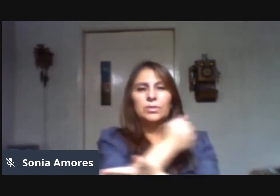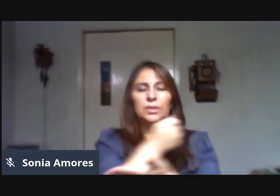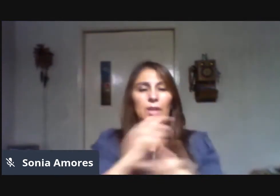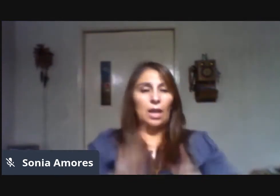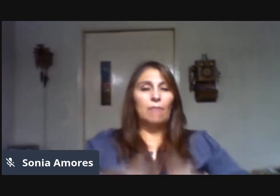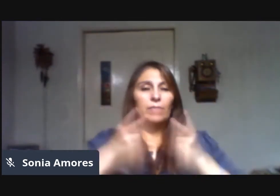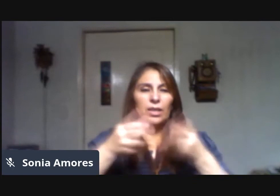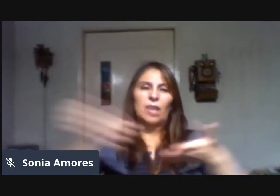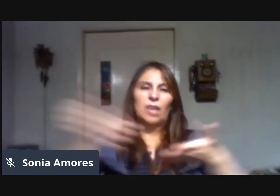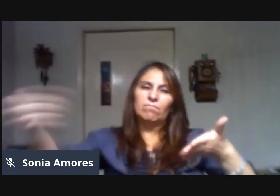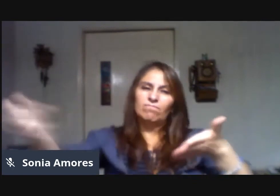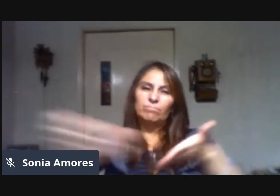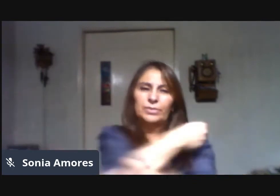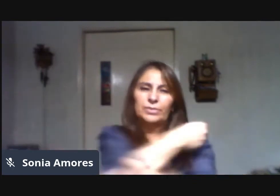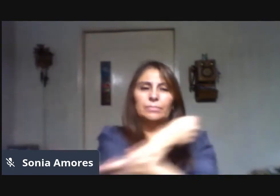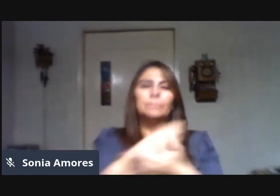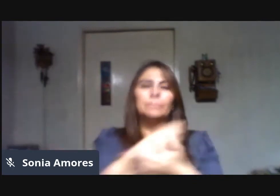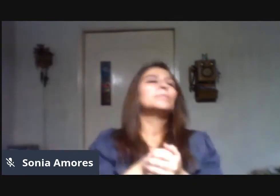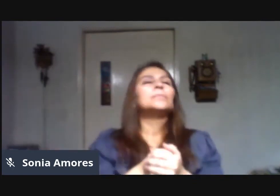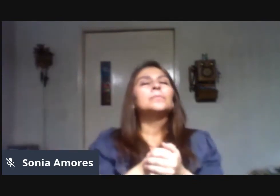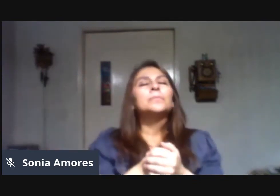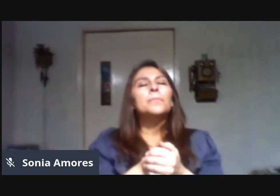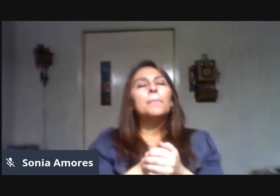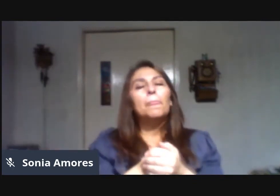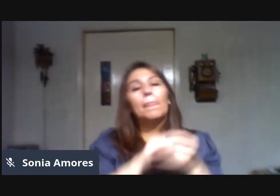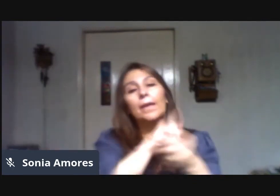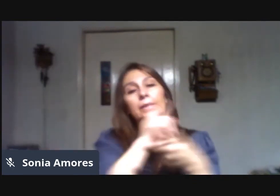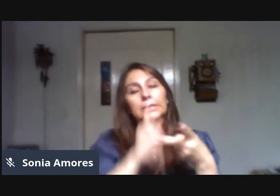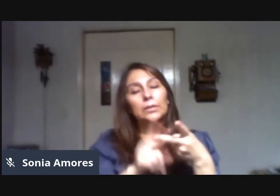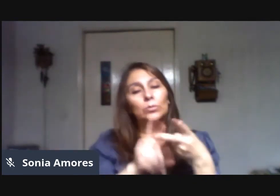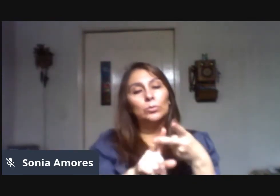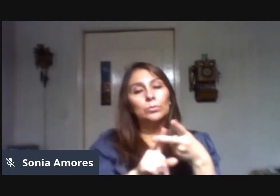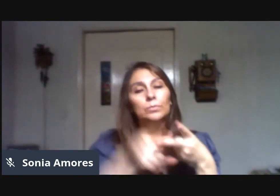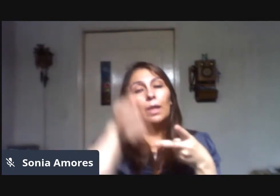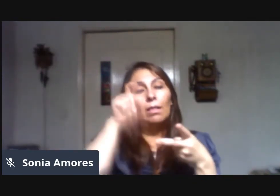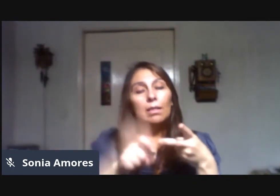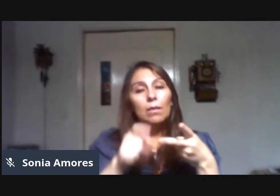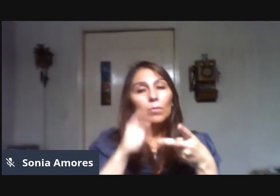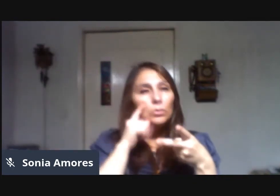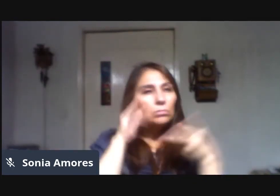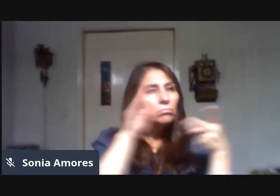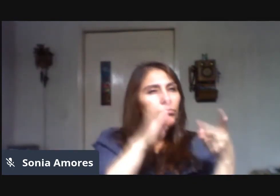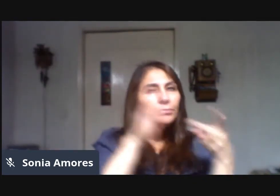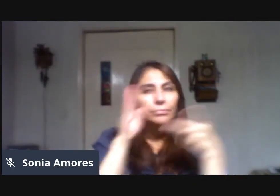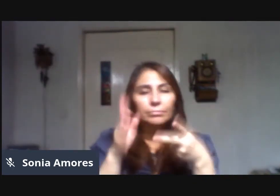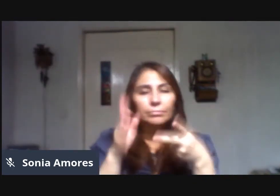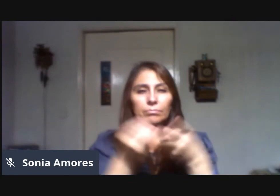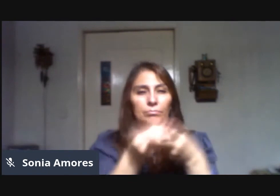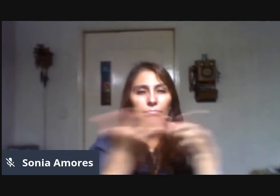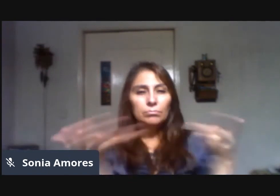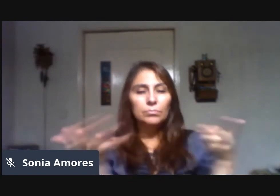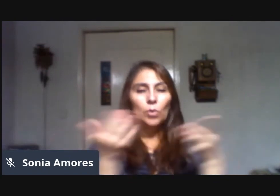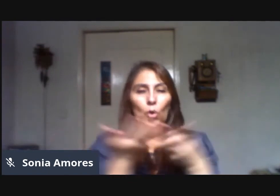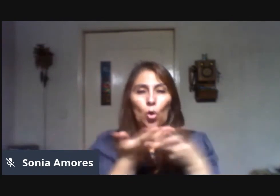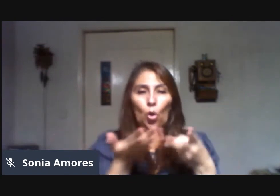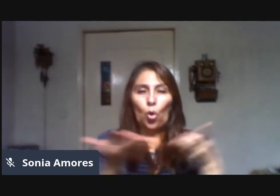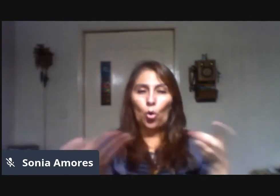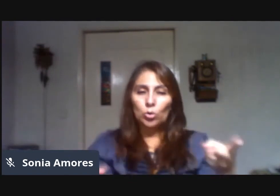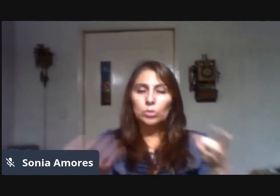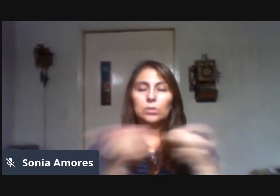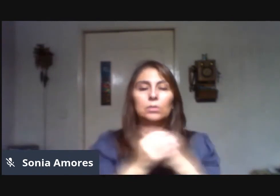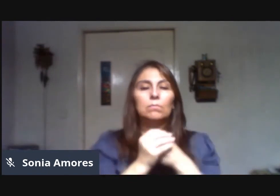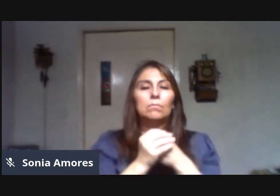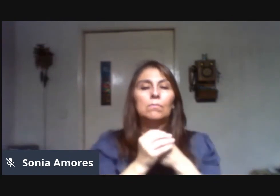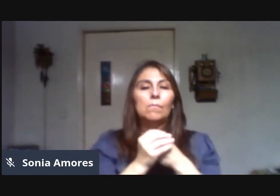Segundo, creo que tenemos que tener en cuenta varias cosas que también vi como reacciones frente a la